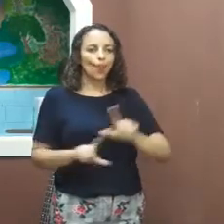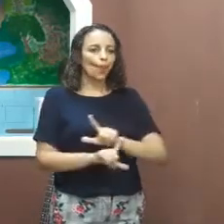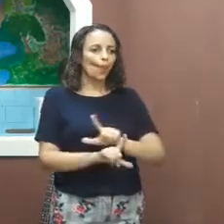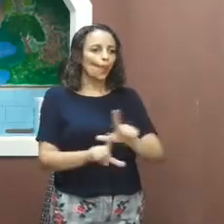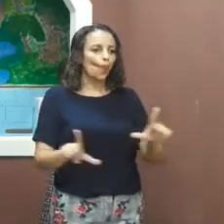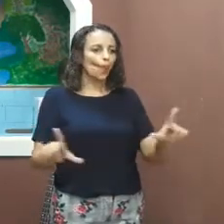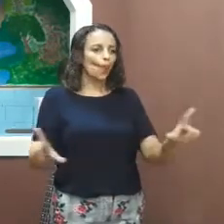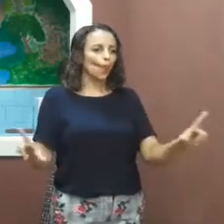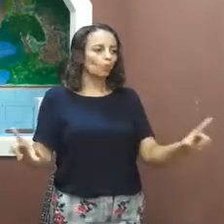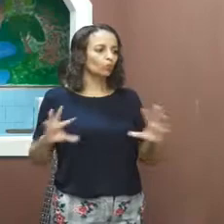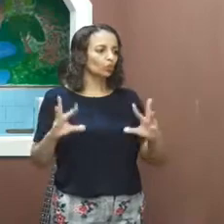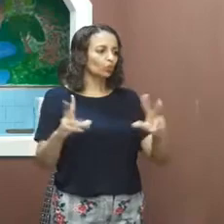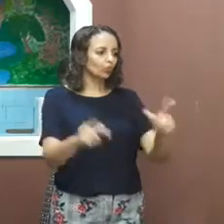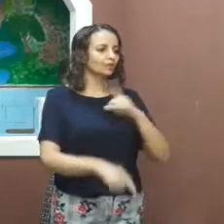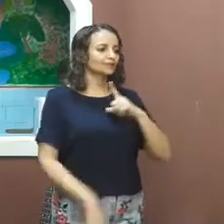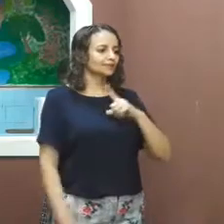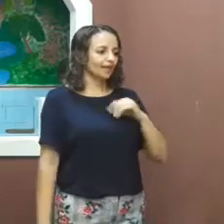Alguém não tem o celular aí?